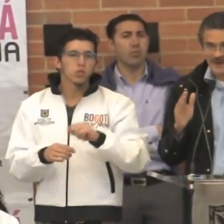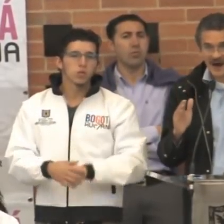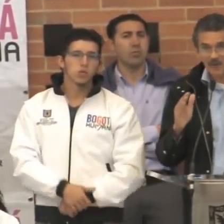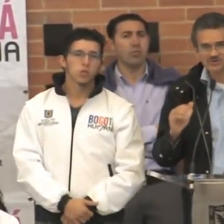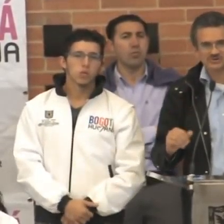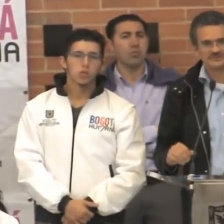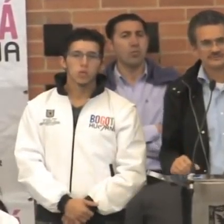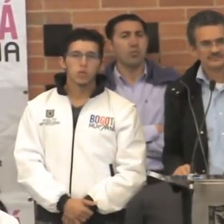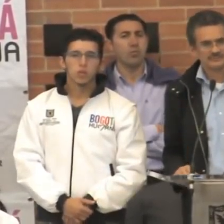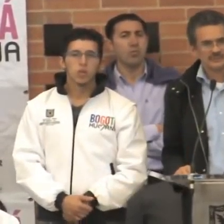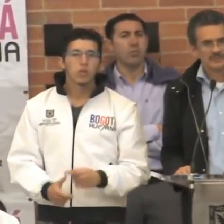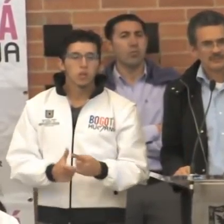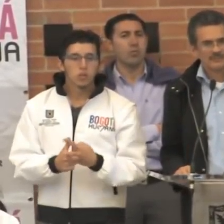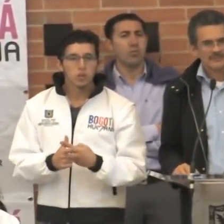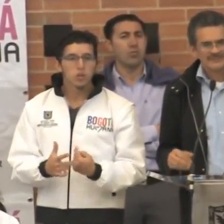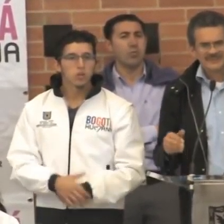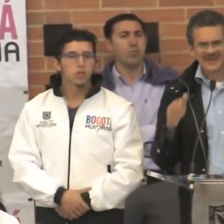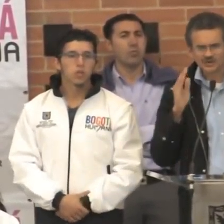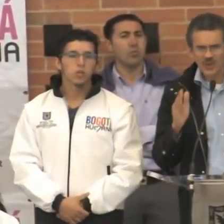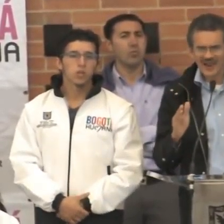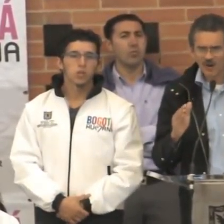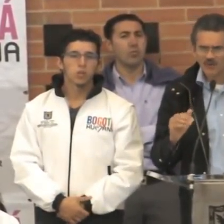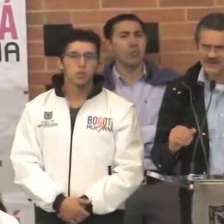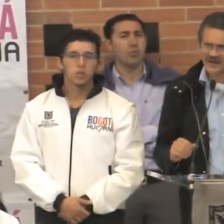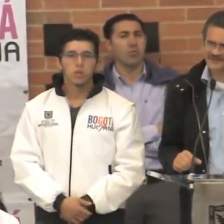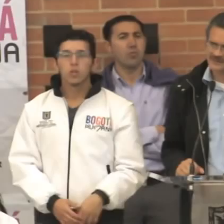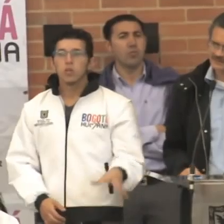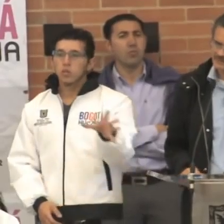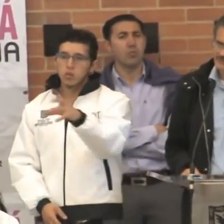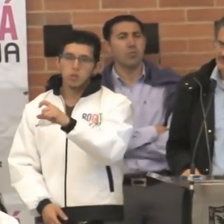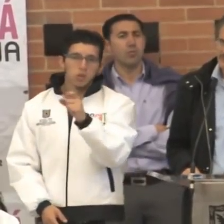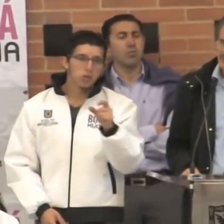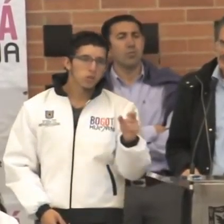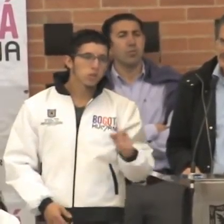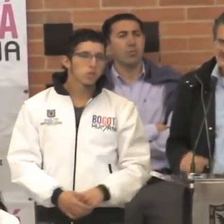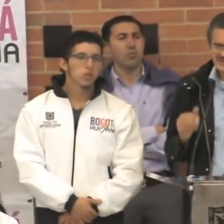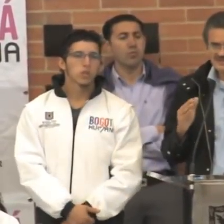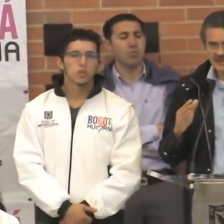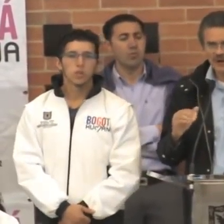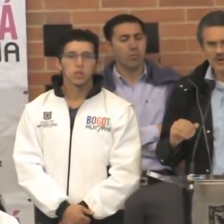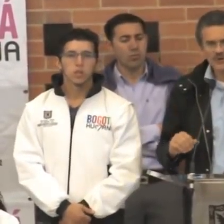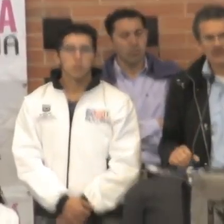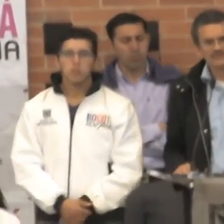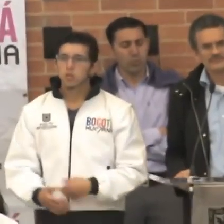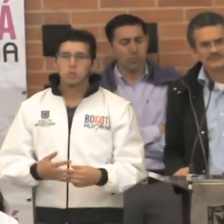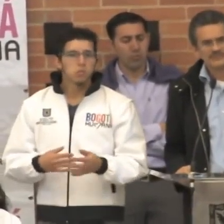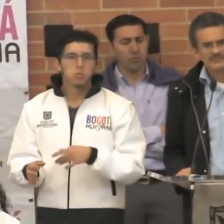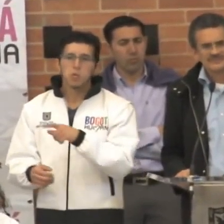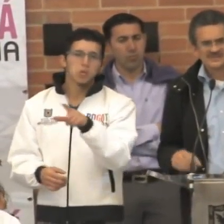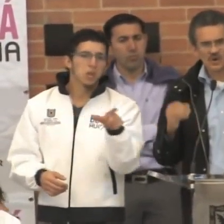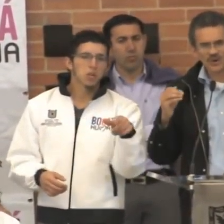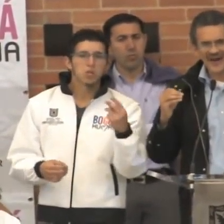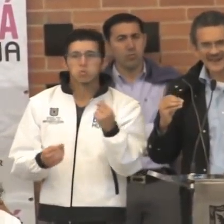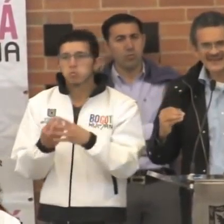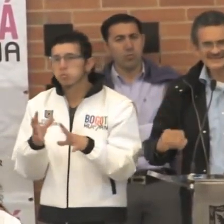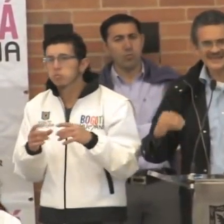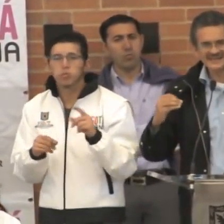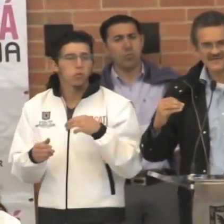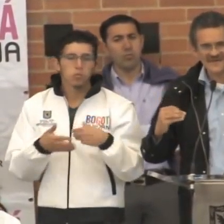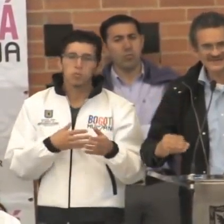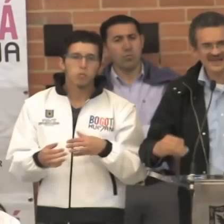y esperamos que toda la comunidad, sin distingo alguno, se